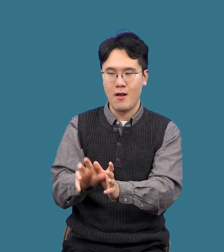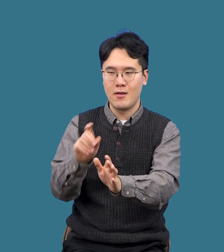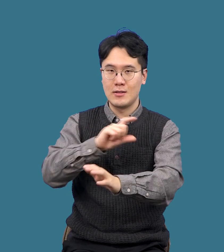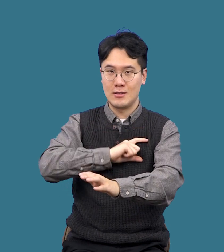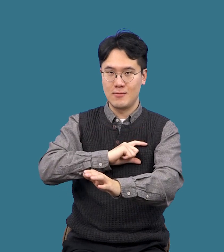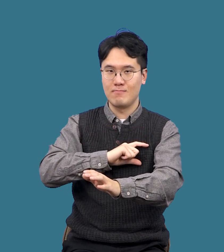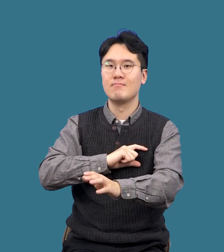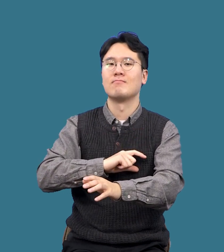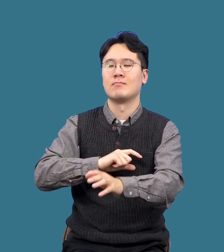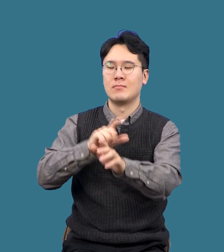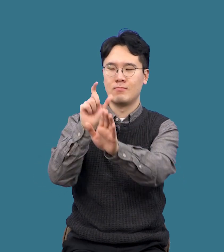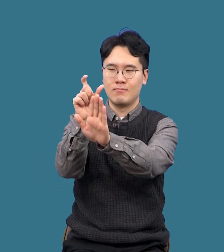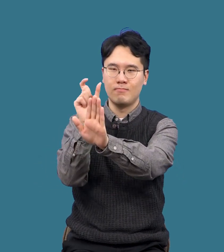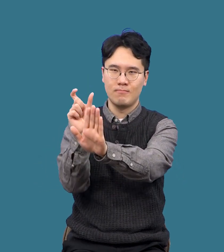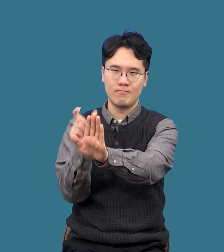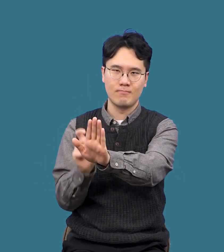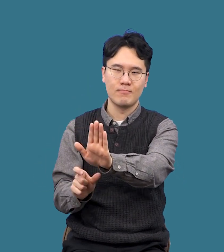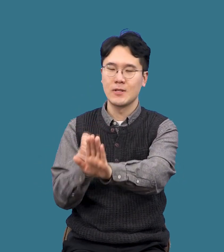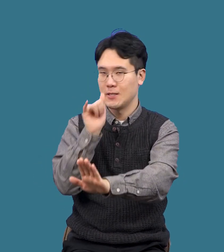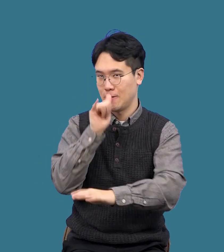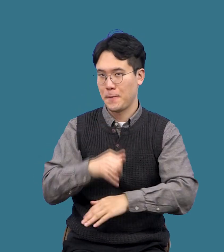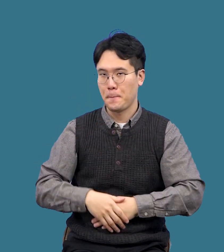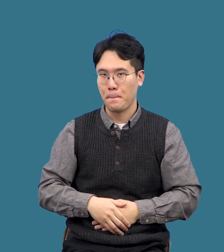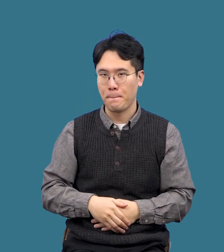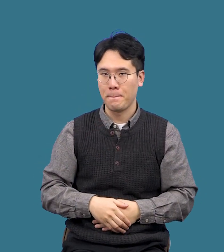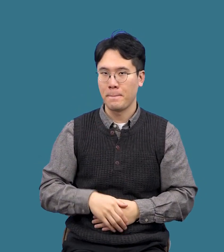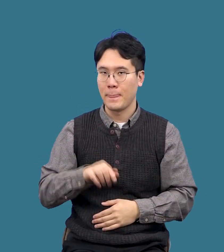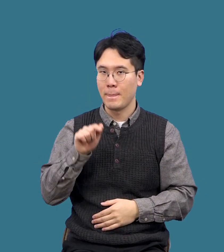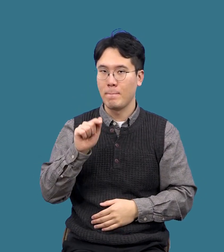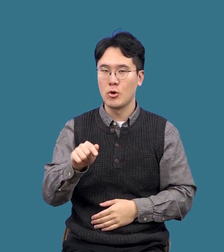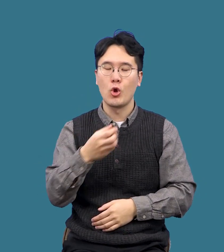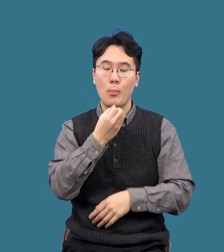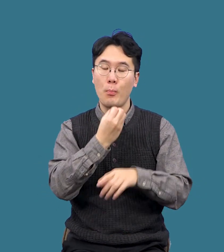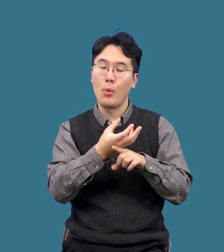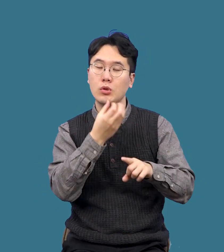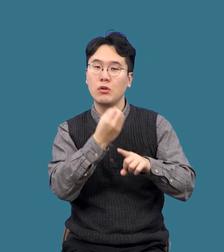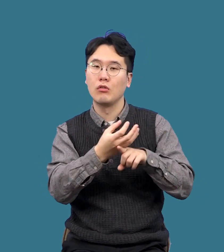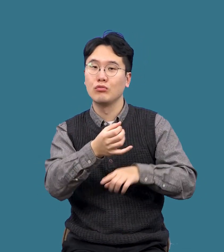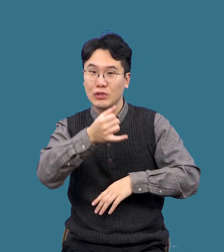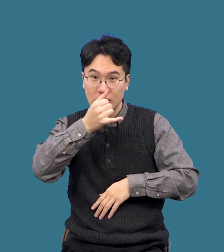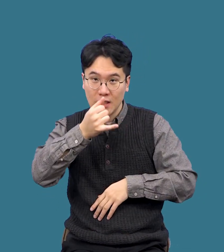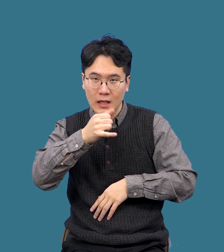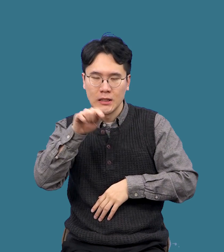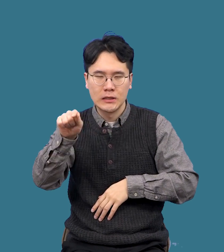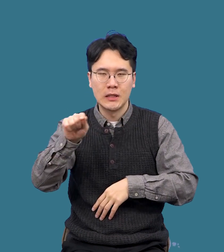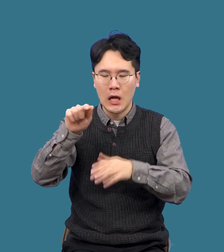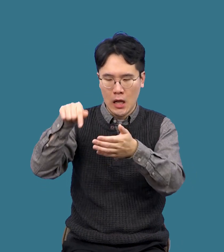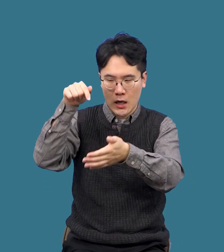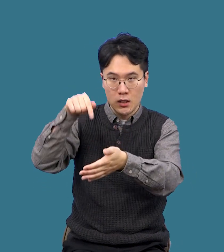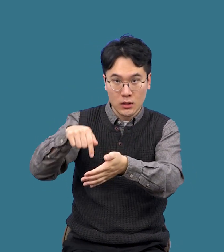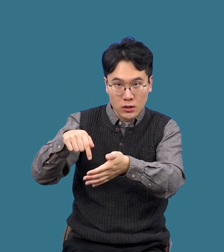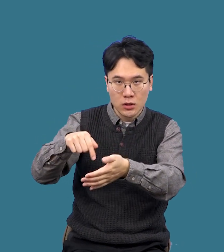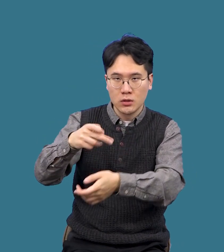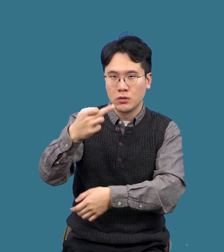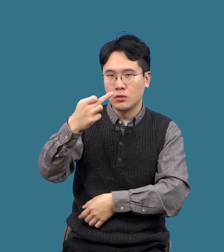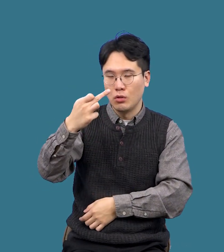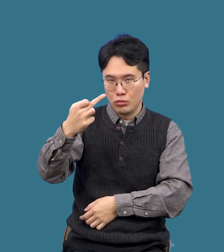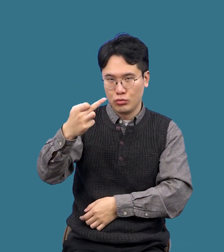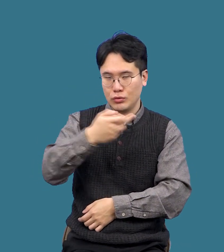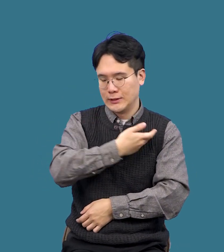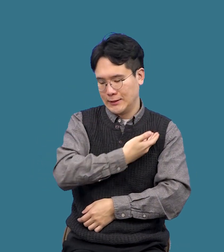기초석, 기초를 이루는 보석이 있는데 거기에는 12사도의 이름이 있다, 이렇게 기록하고